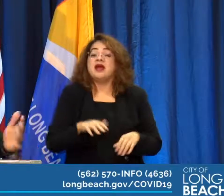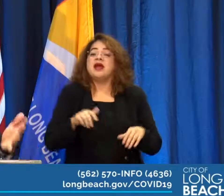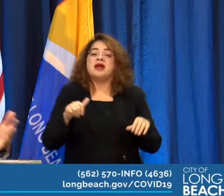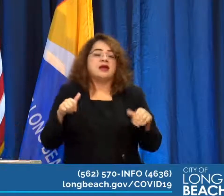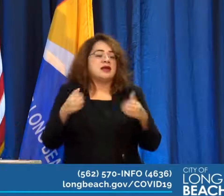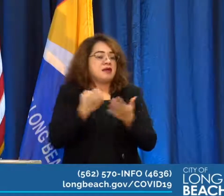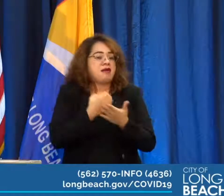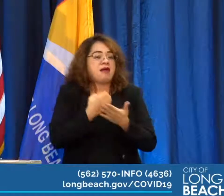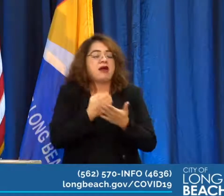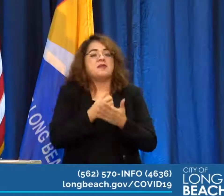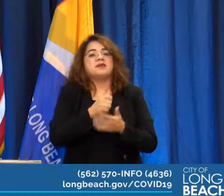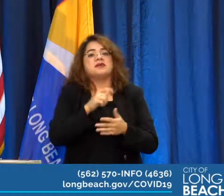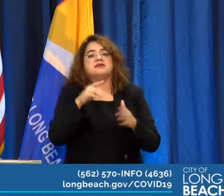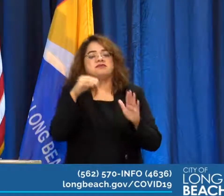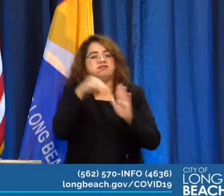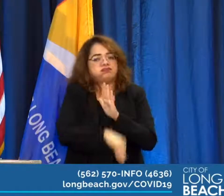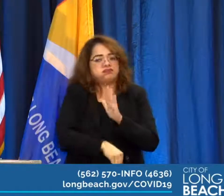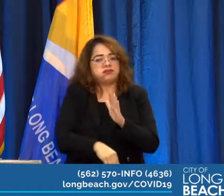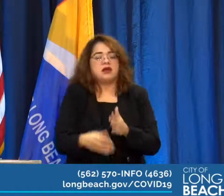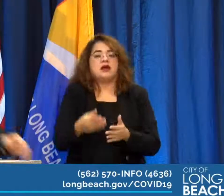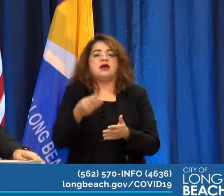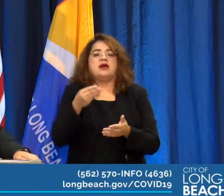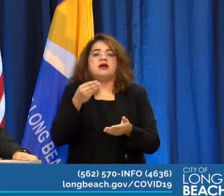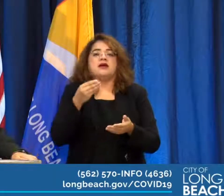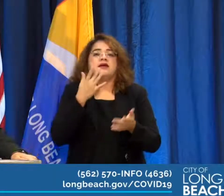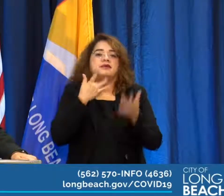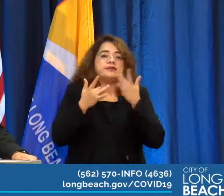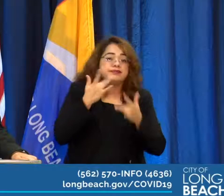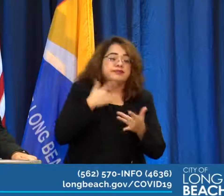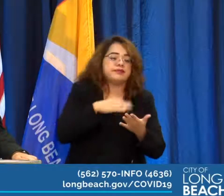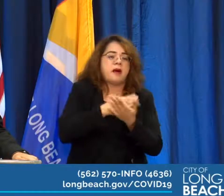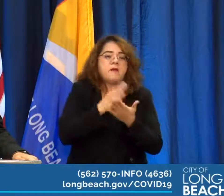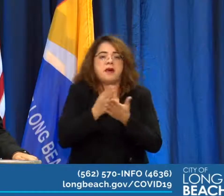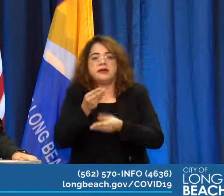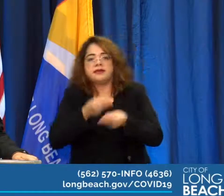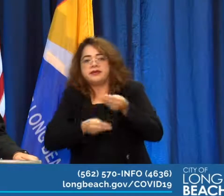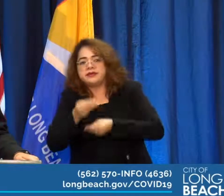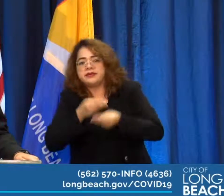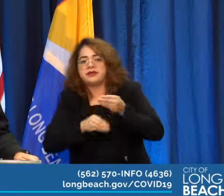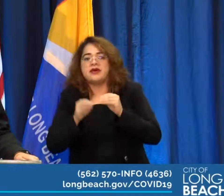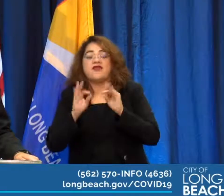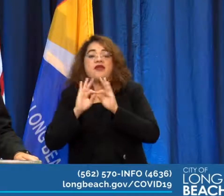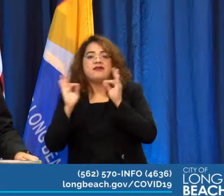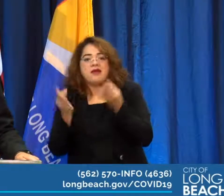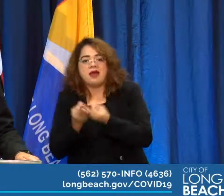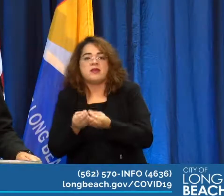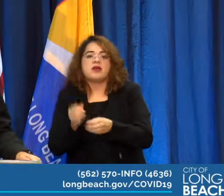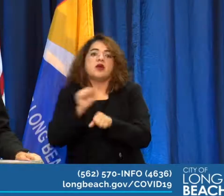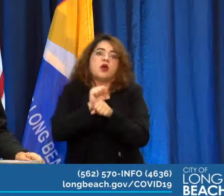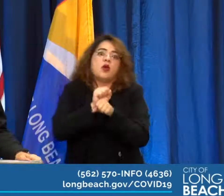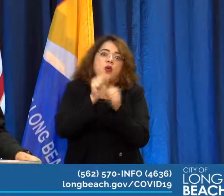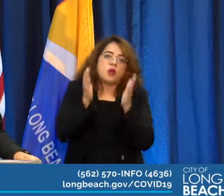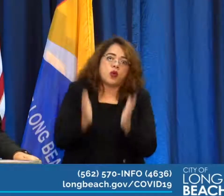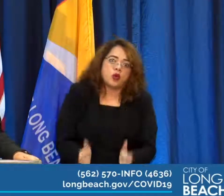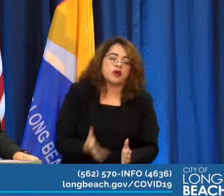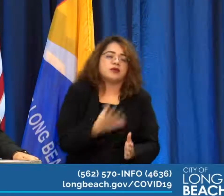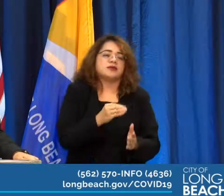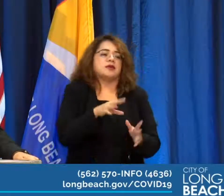para la economía, para ellos, para vivir y para sus familias. Quiero también decirles que hoy día tuve